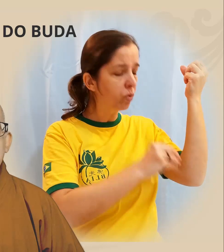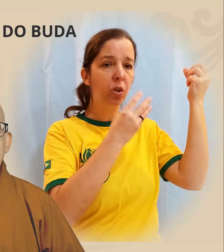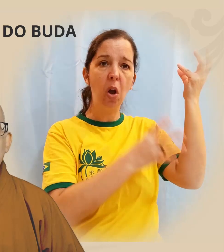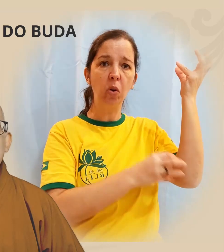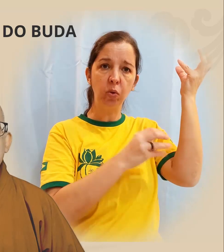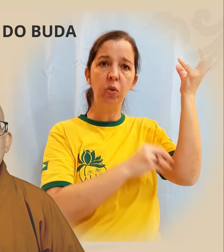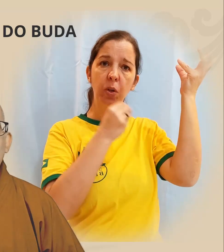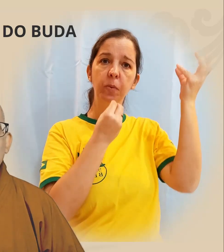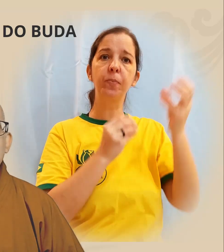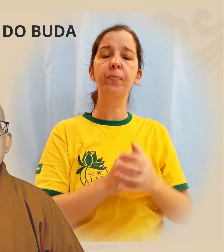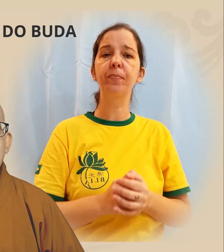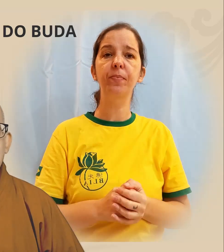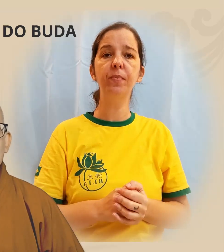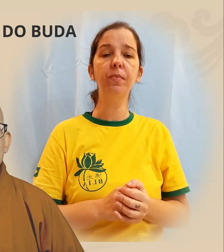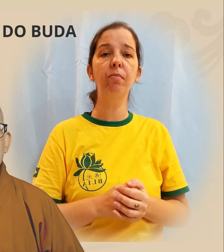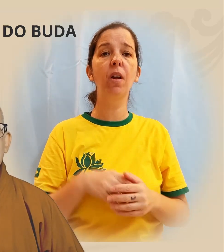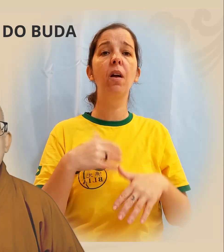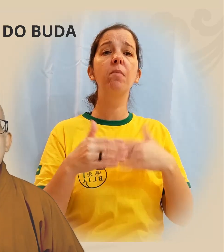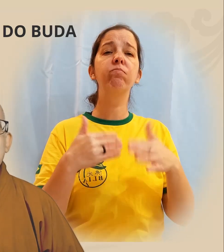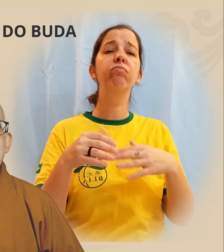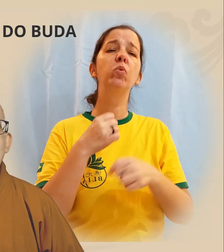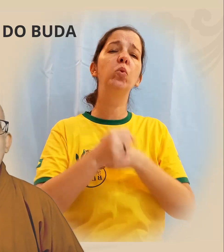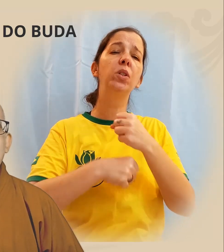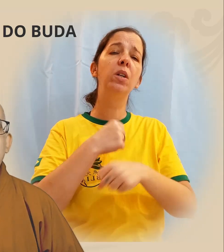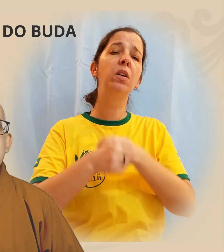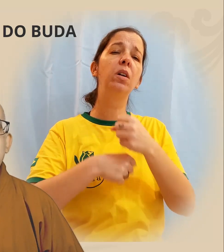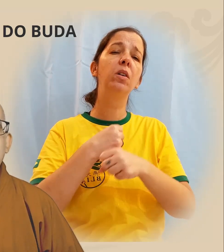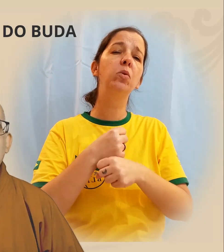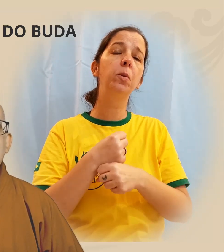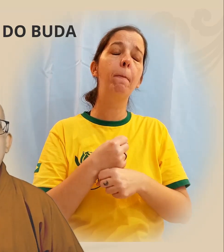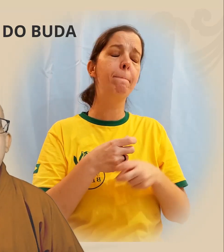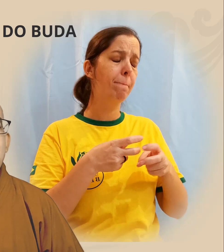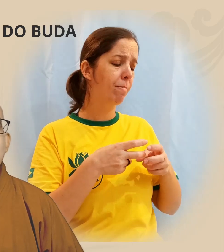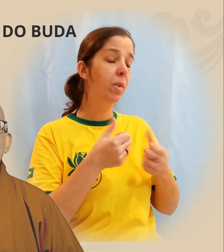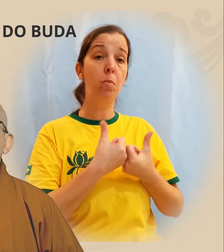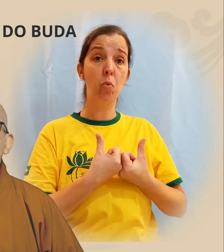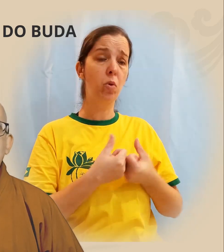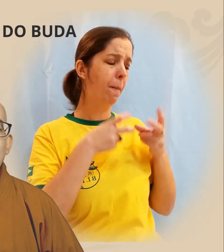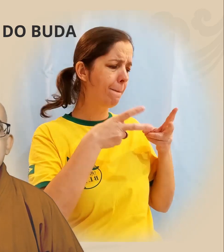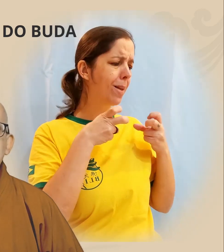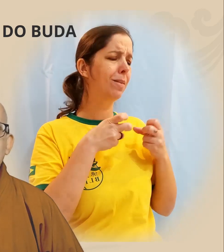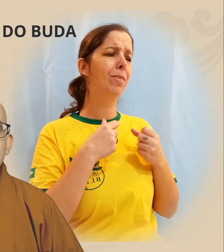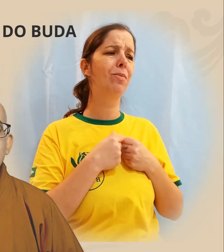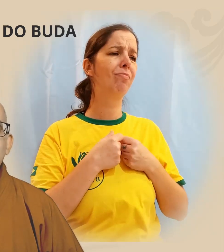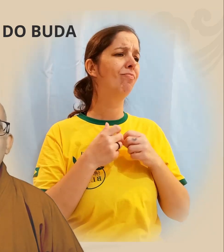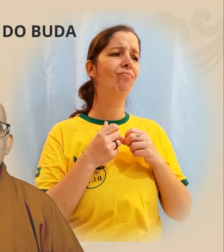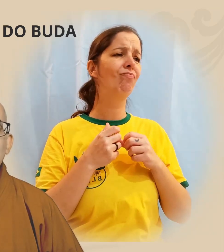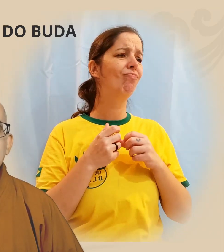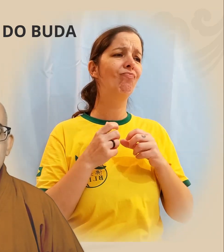Mas, depois de alguns anos, Siddhartha percebeu que aquilo não